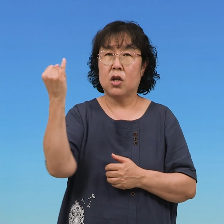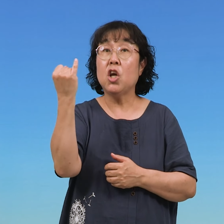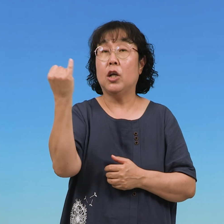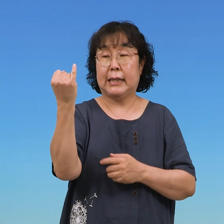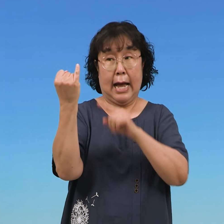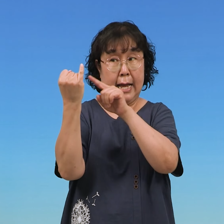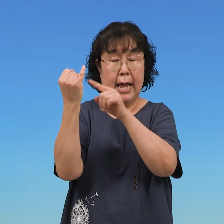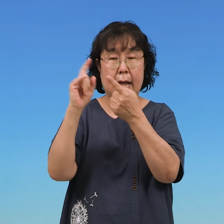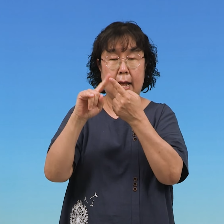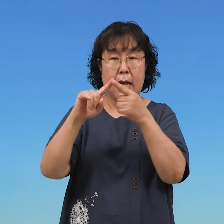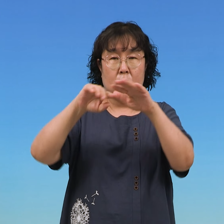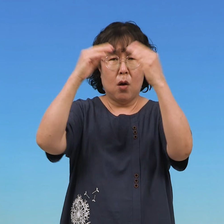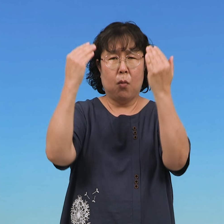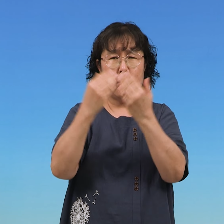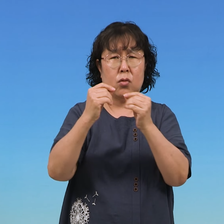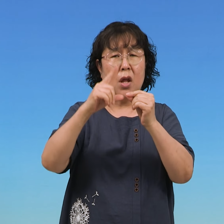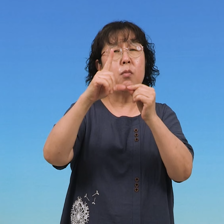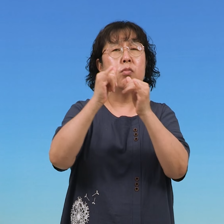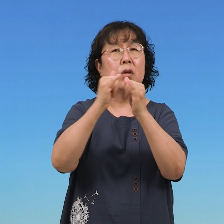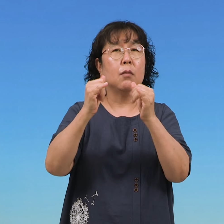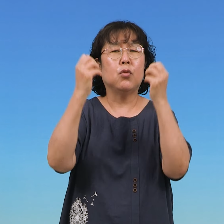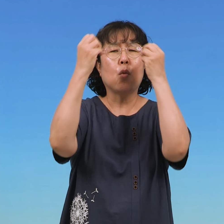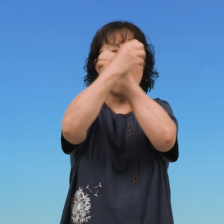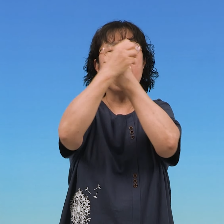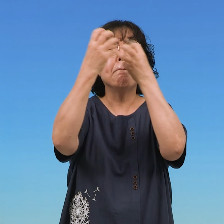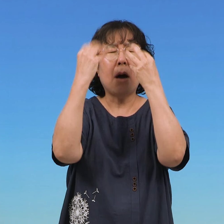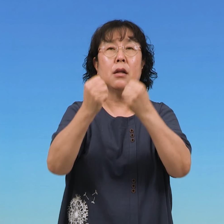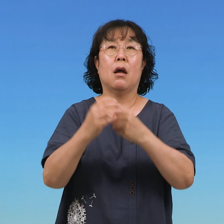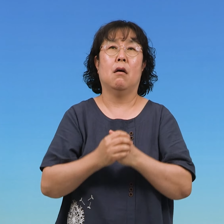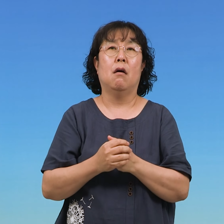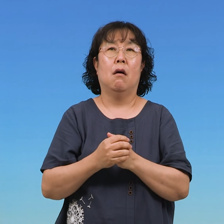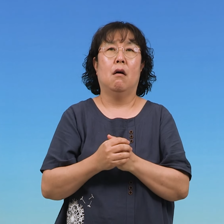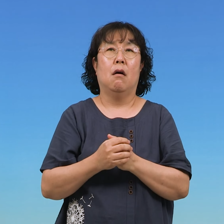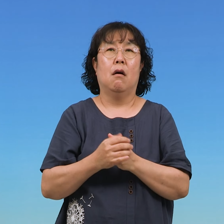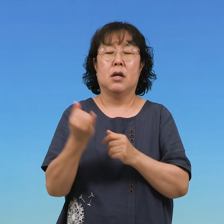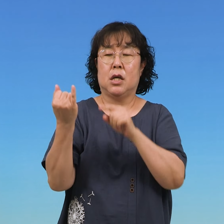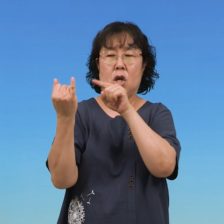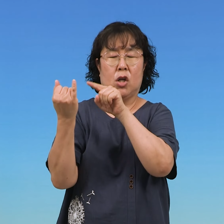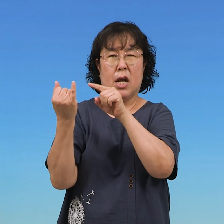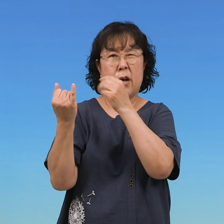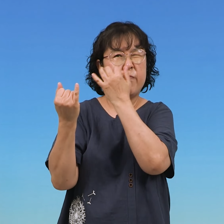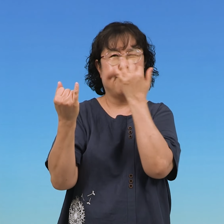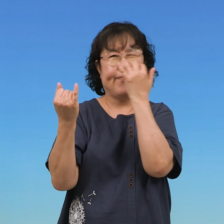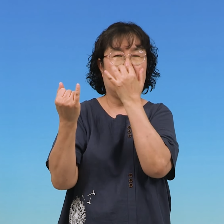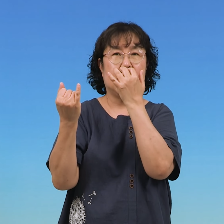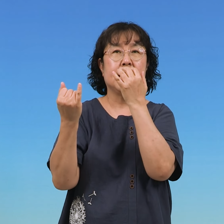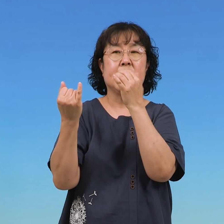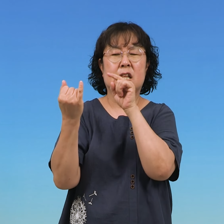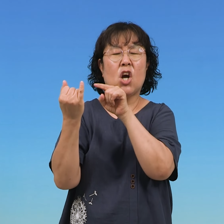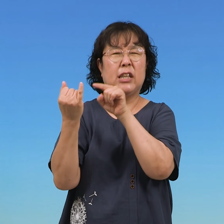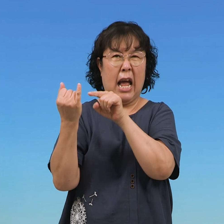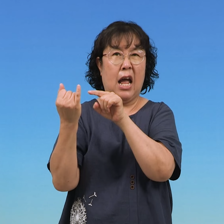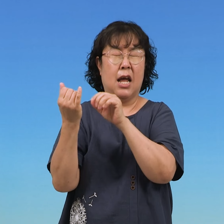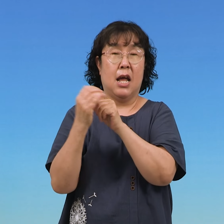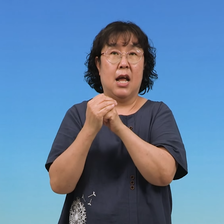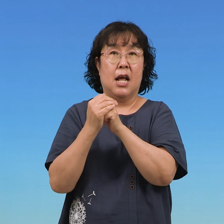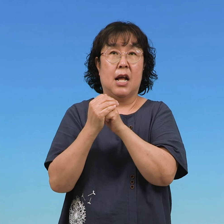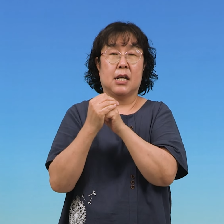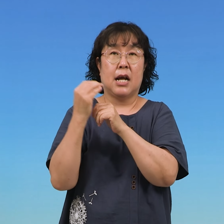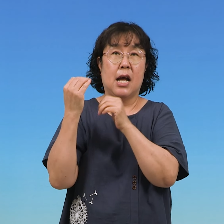다 오해를 하고 있는 겁니다. 사람들은 이 여인을 음란한 여인,